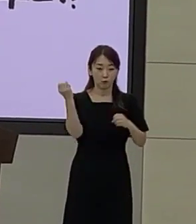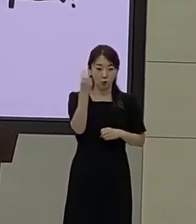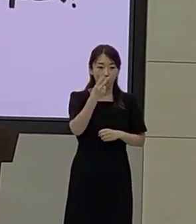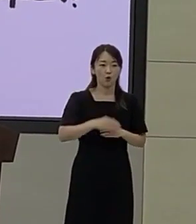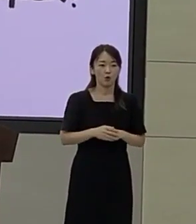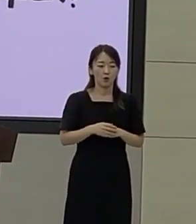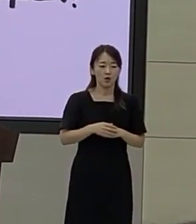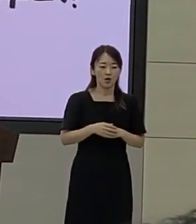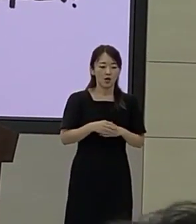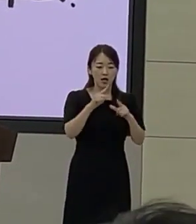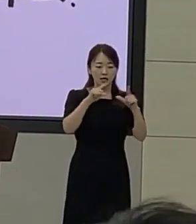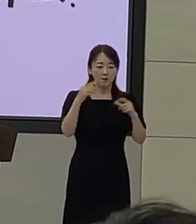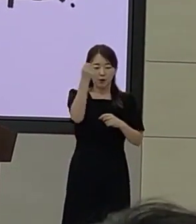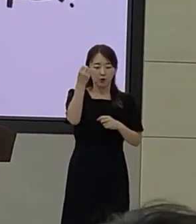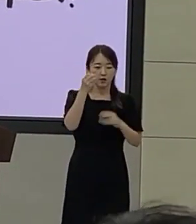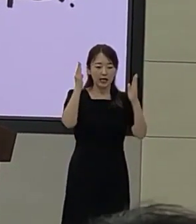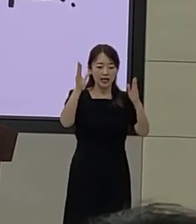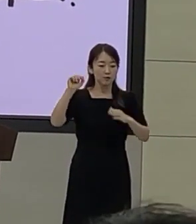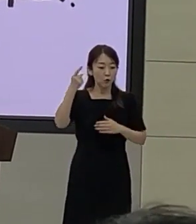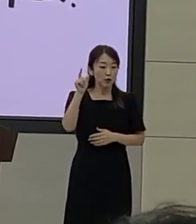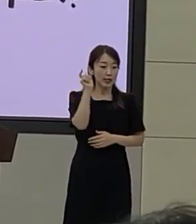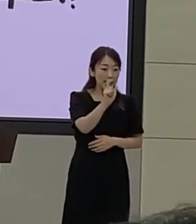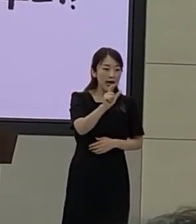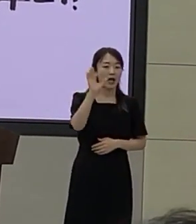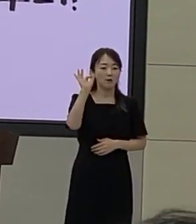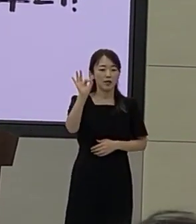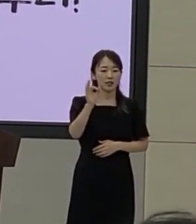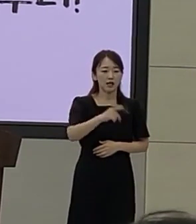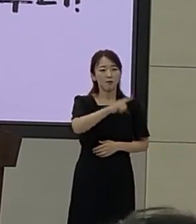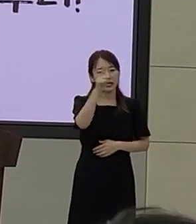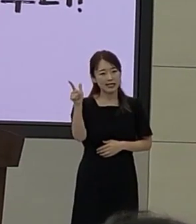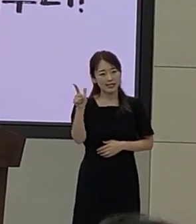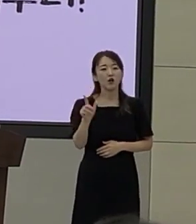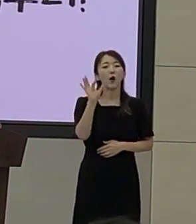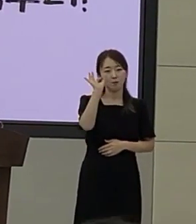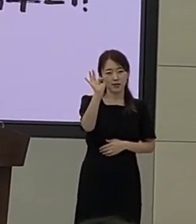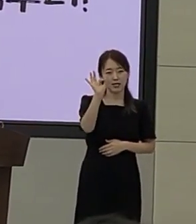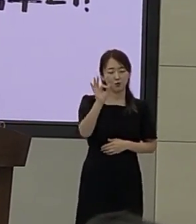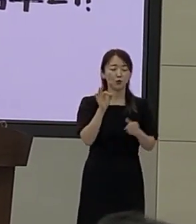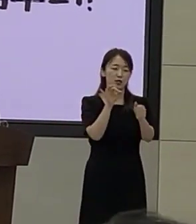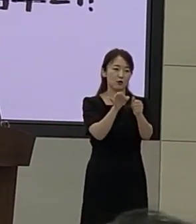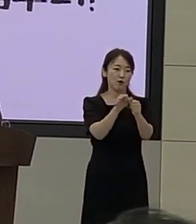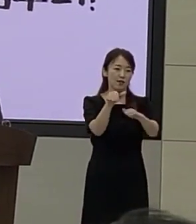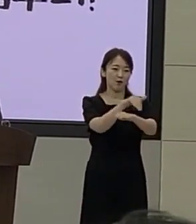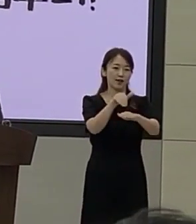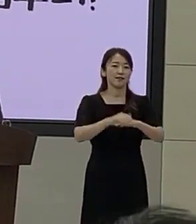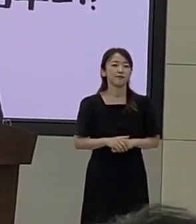아울러 일반고 학습동기 강화비와 운영비도 대폭 지원하겠습니다.